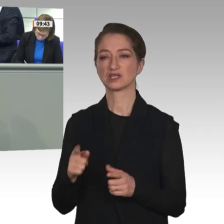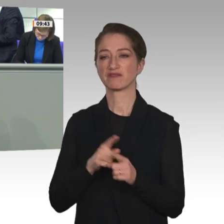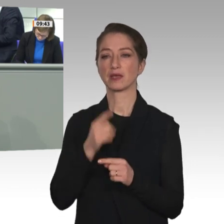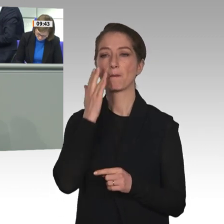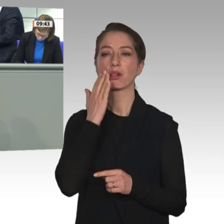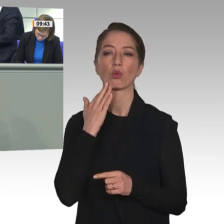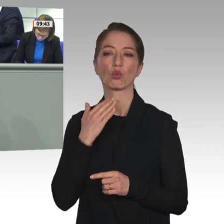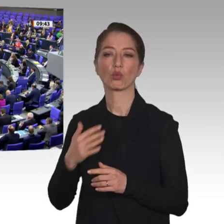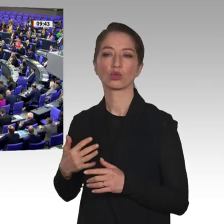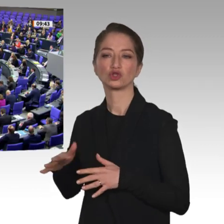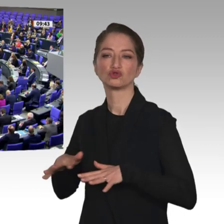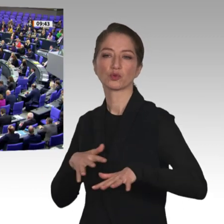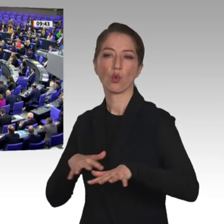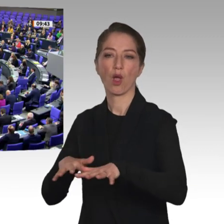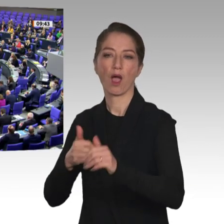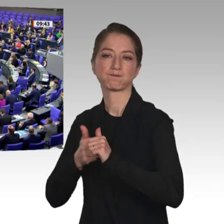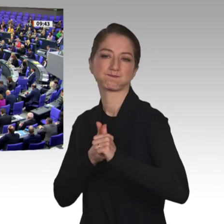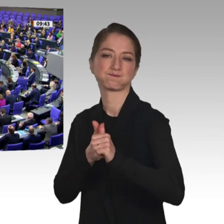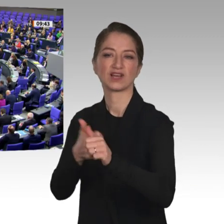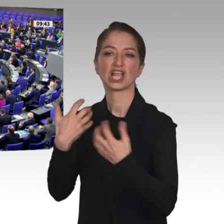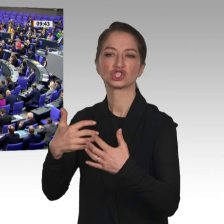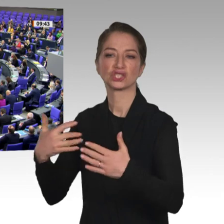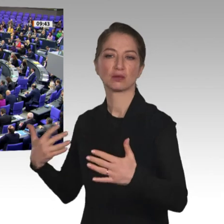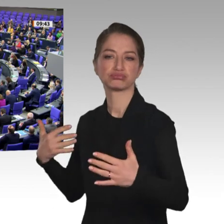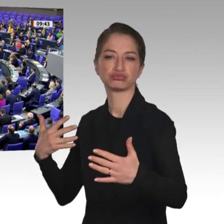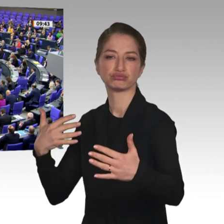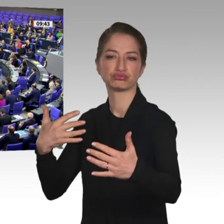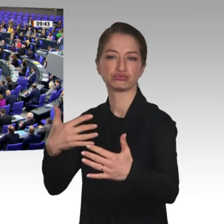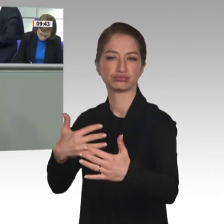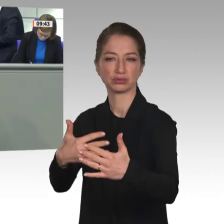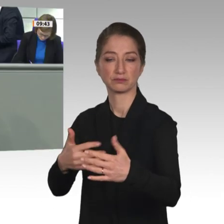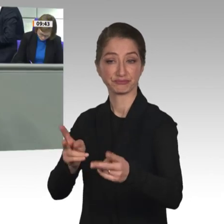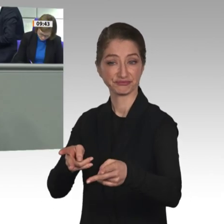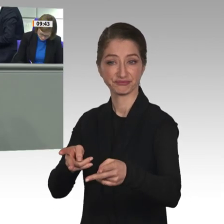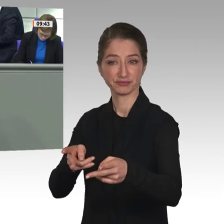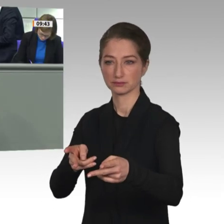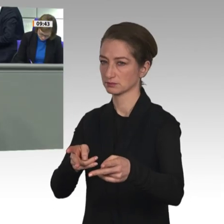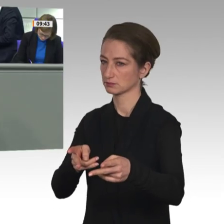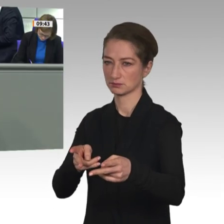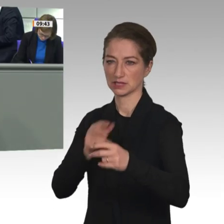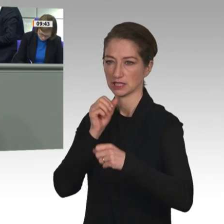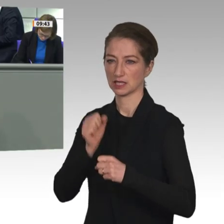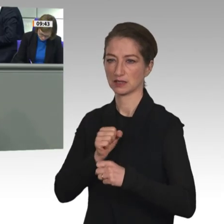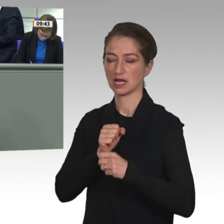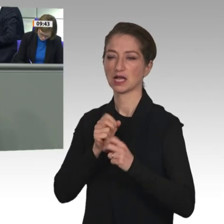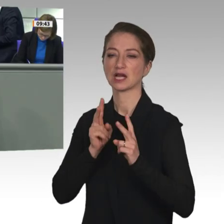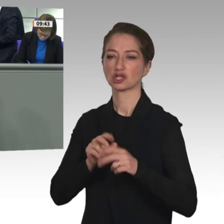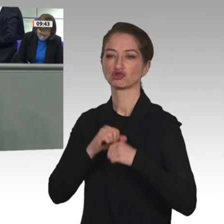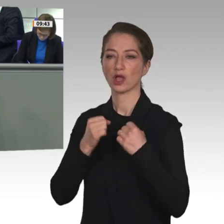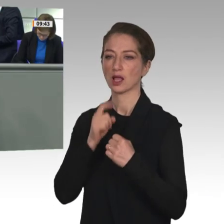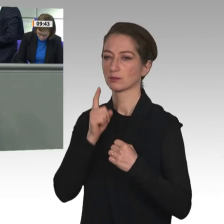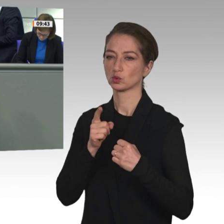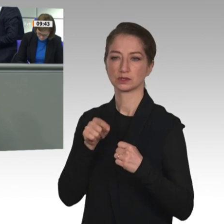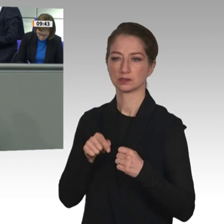meine Damen und Herren. Der Rechtsstaat muss entschlossen dagegen vorgehen. Viel zu lange wurde das Problem des rechten